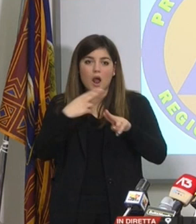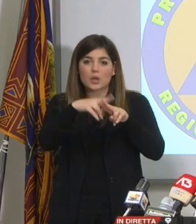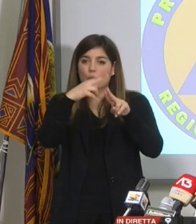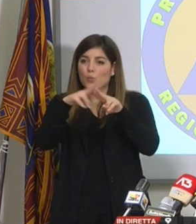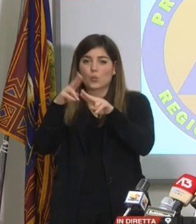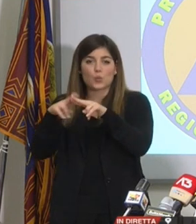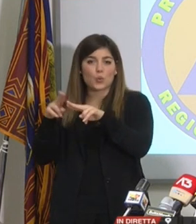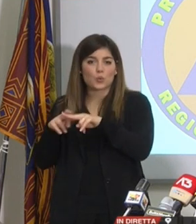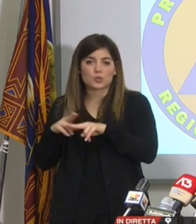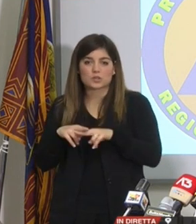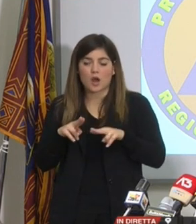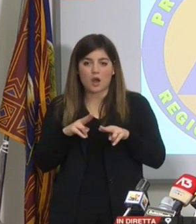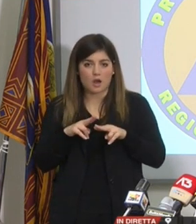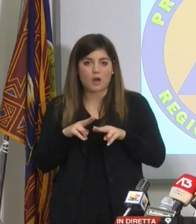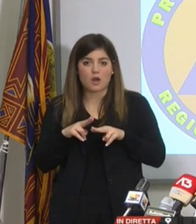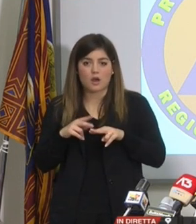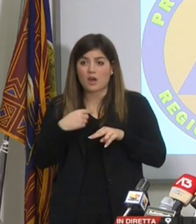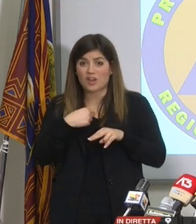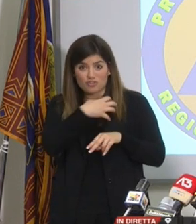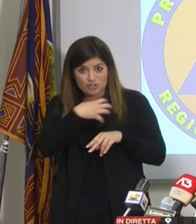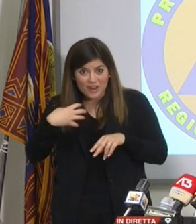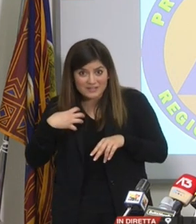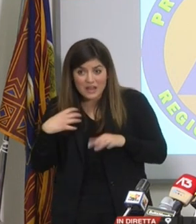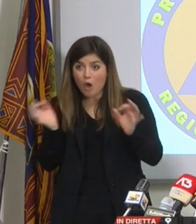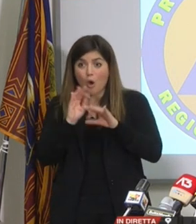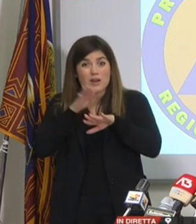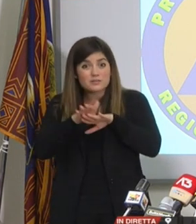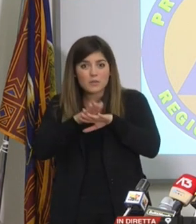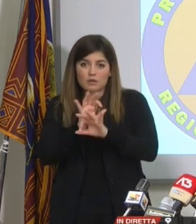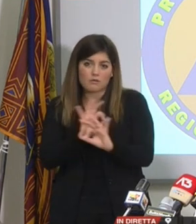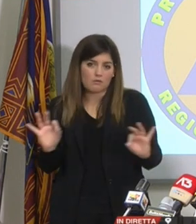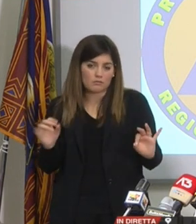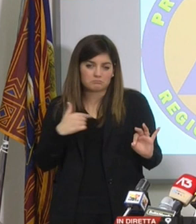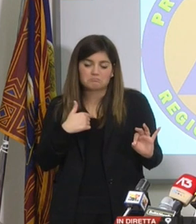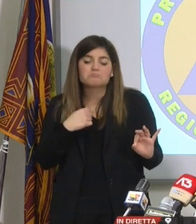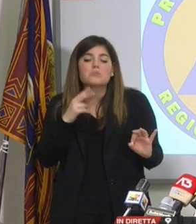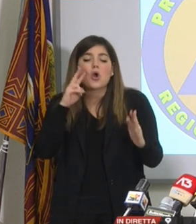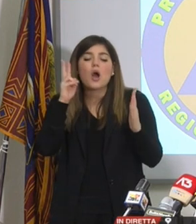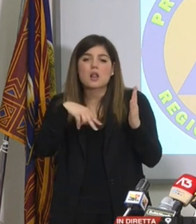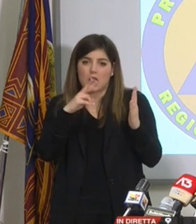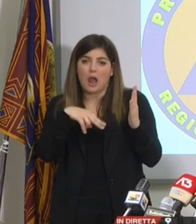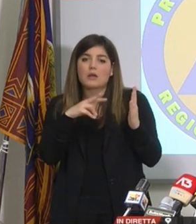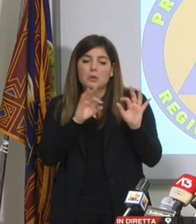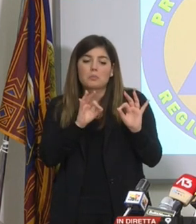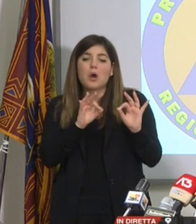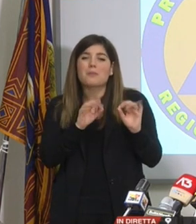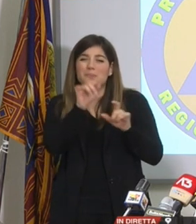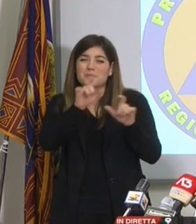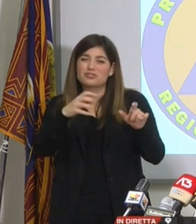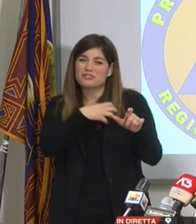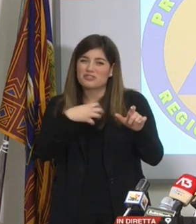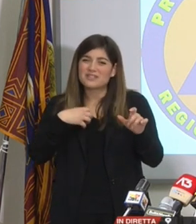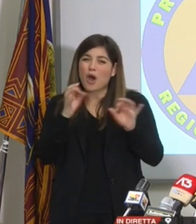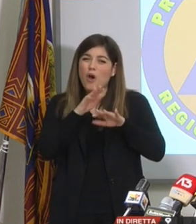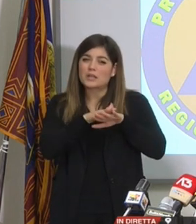Io non sono uno scienziato, non sono un esperto, ma leggo quello che scrivono gli scienziati, gli esperti. C'è letteratura